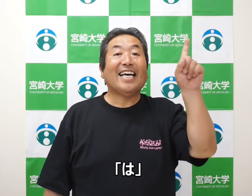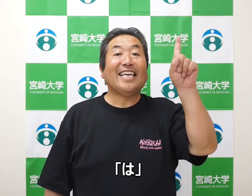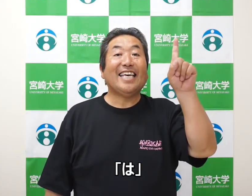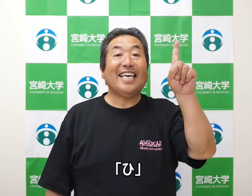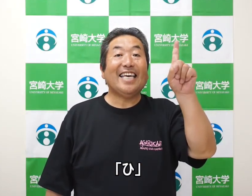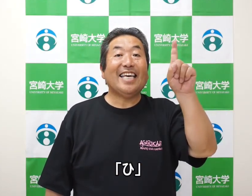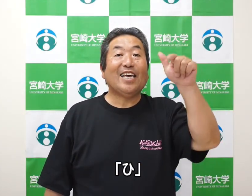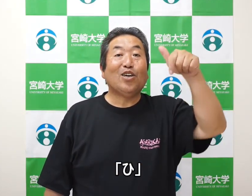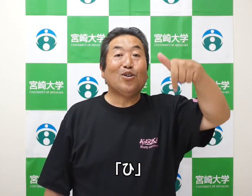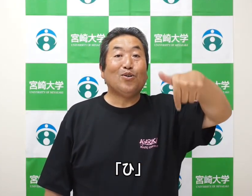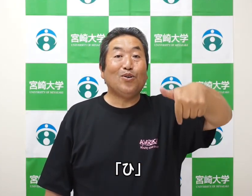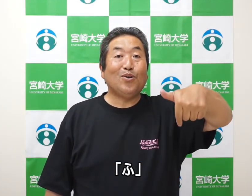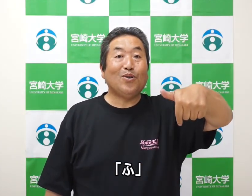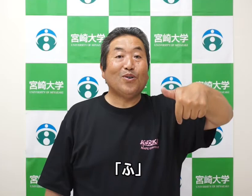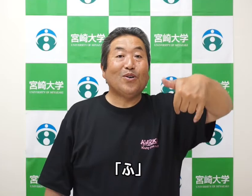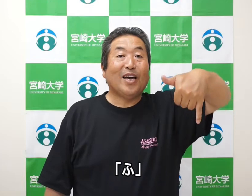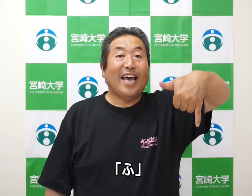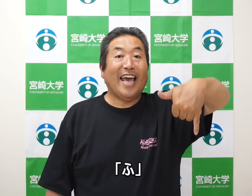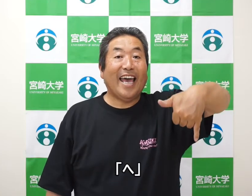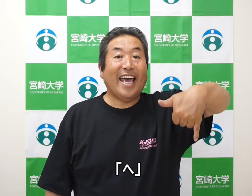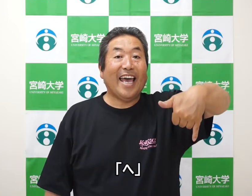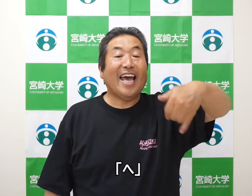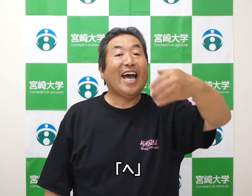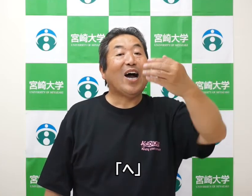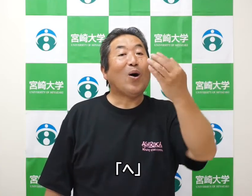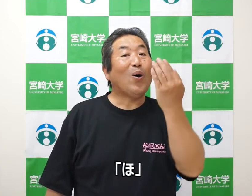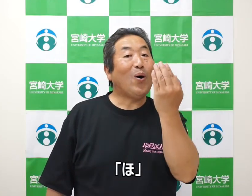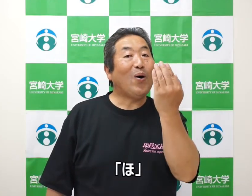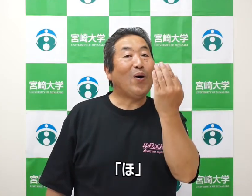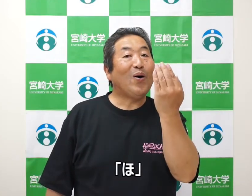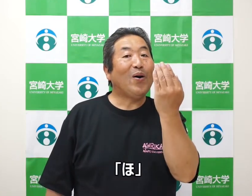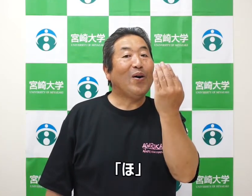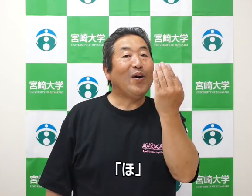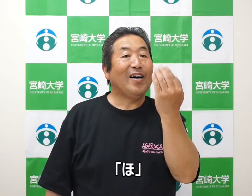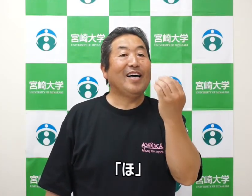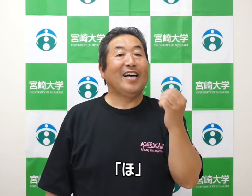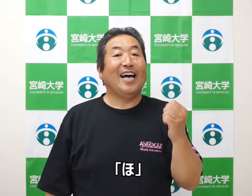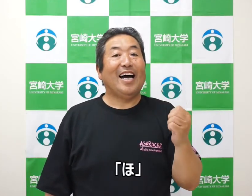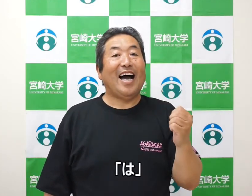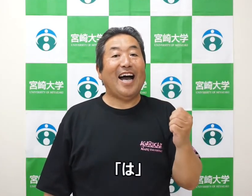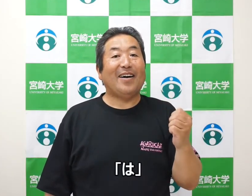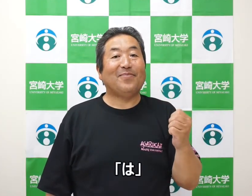ひ、ふ、へ、ほ。は、